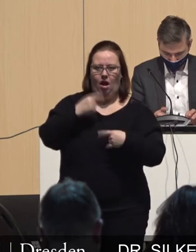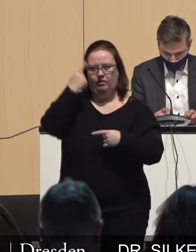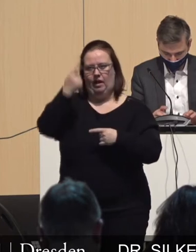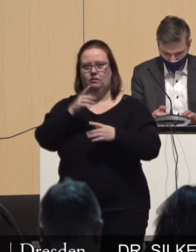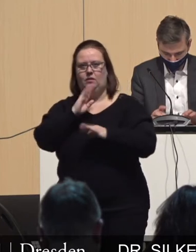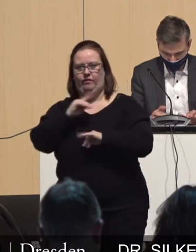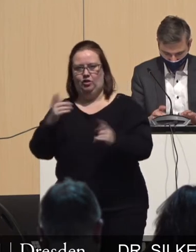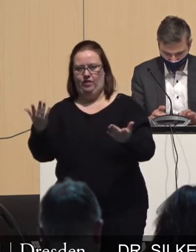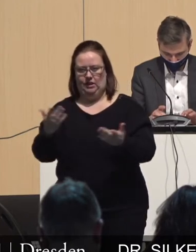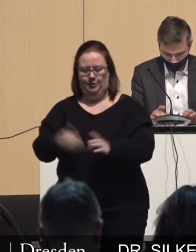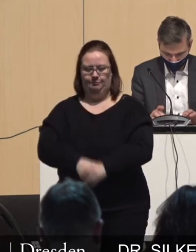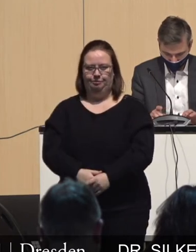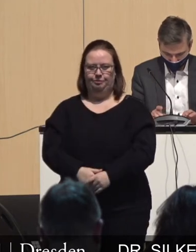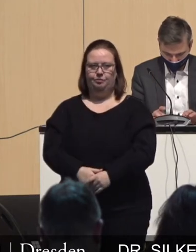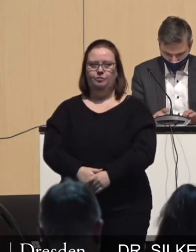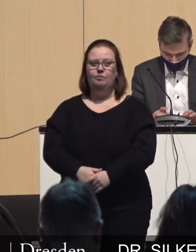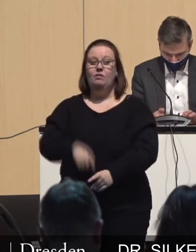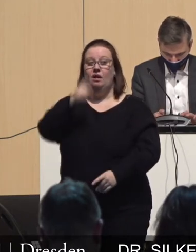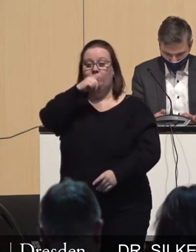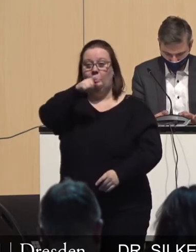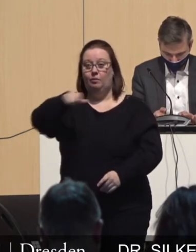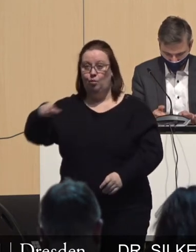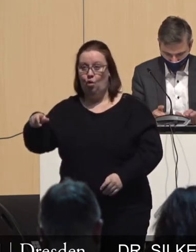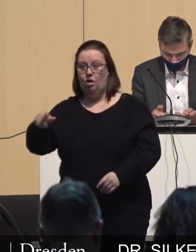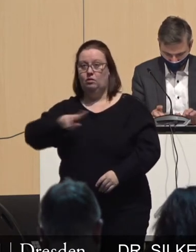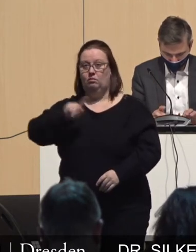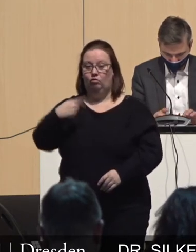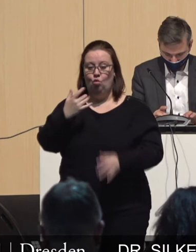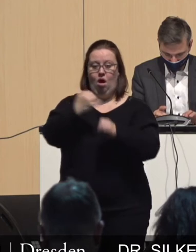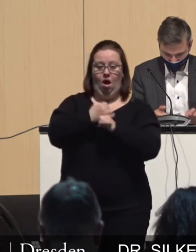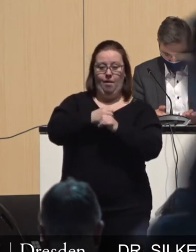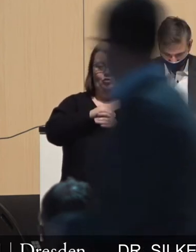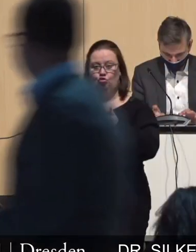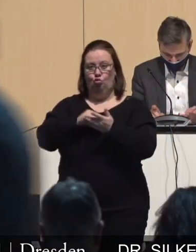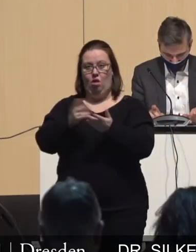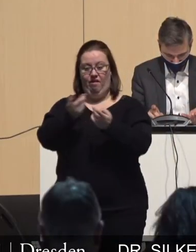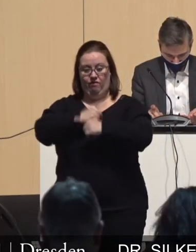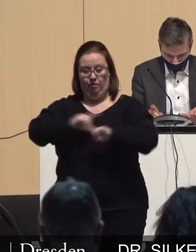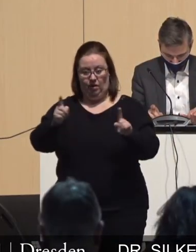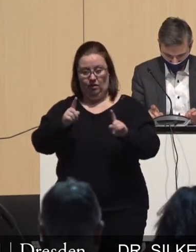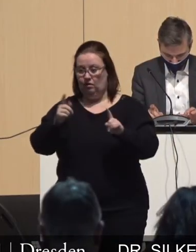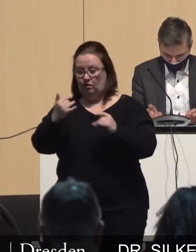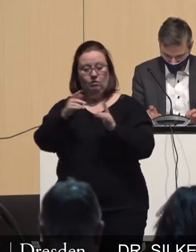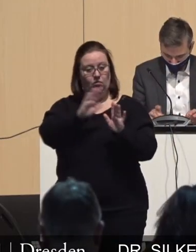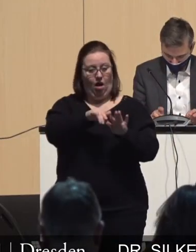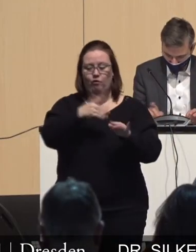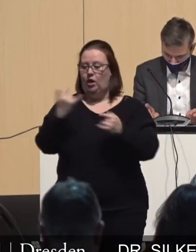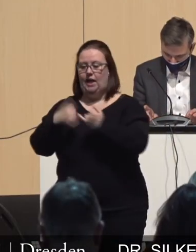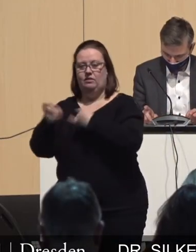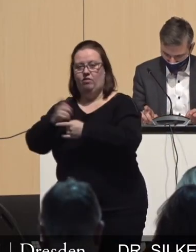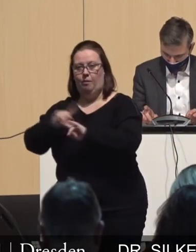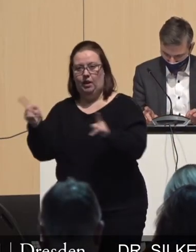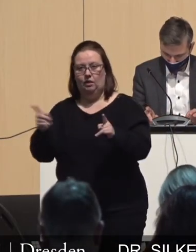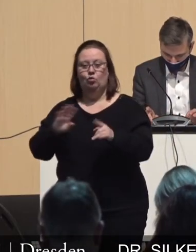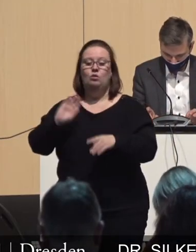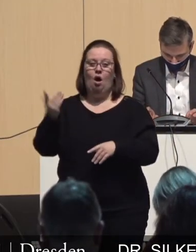zu lassen hat. Wenn wir den Bürgern praktisch alles außer Arbeit und Schule verbieten und nehmen, einschließlich